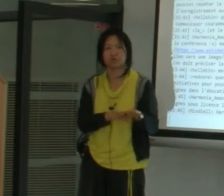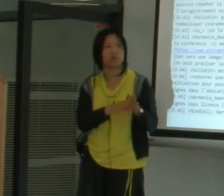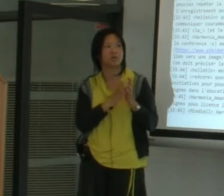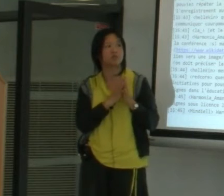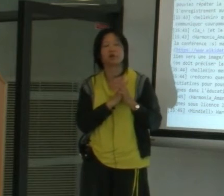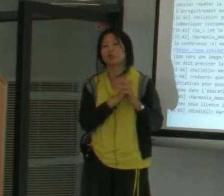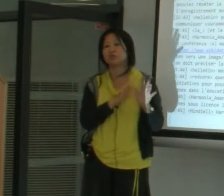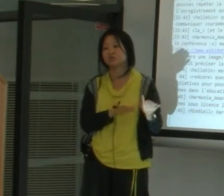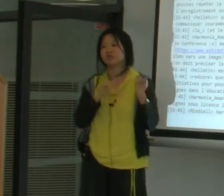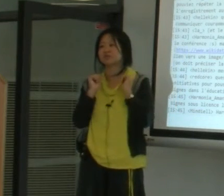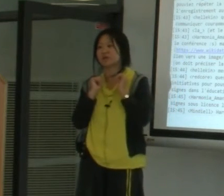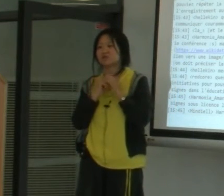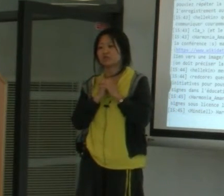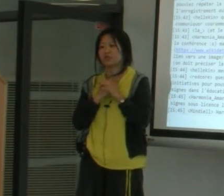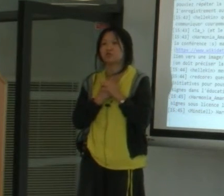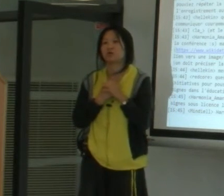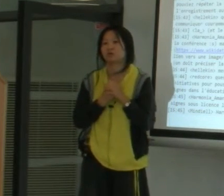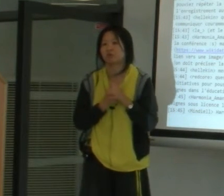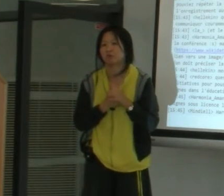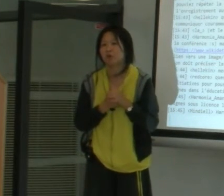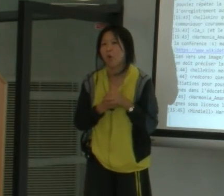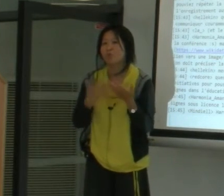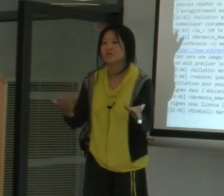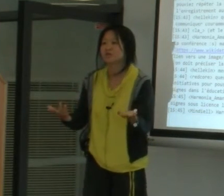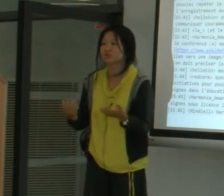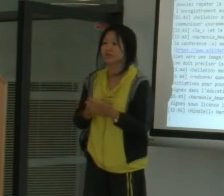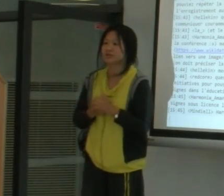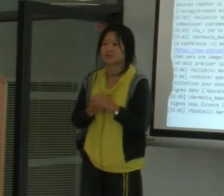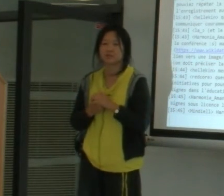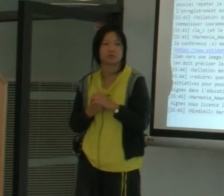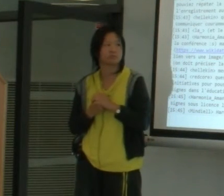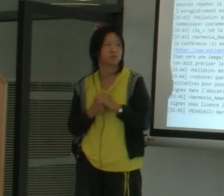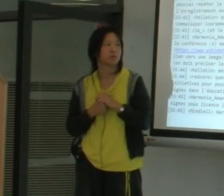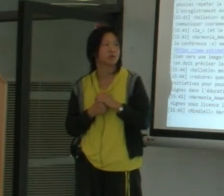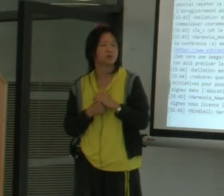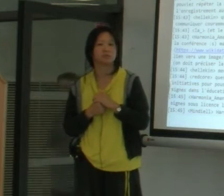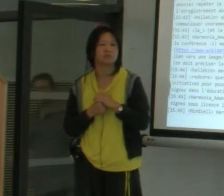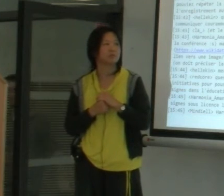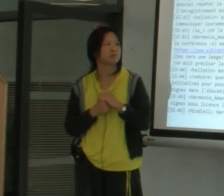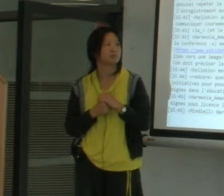Donc les pouvoirs publics se désengagent en fait de leur obligation d'être accessibles.